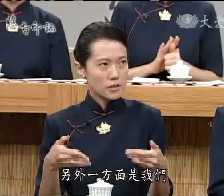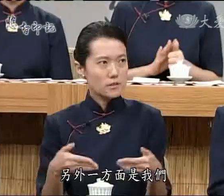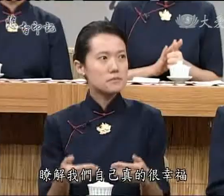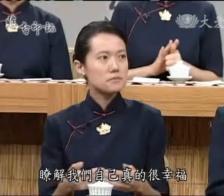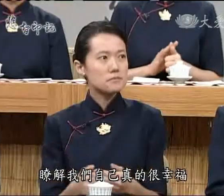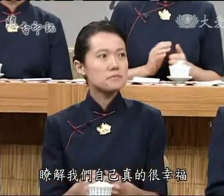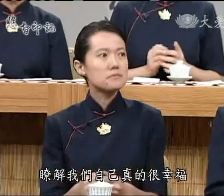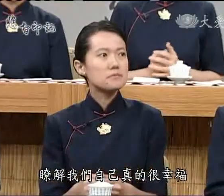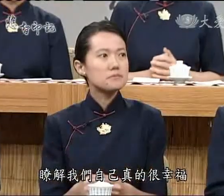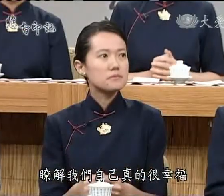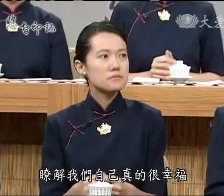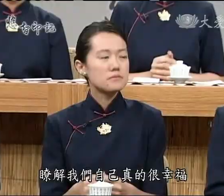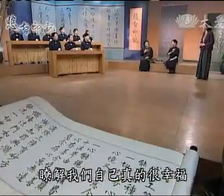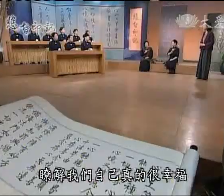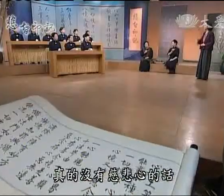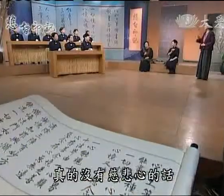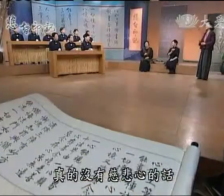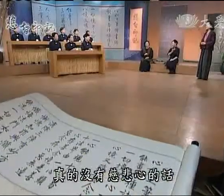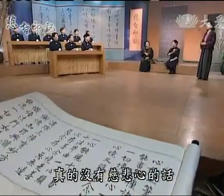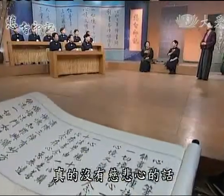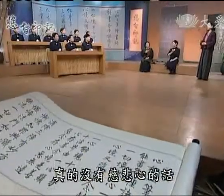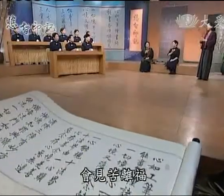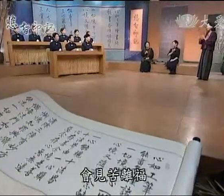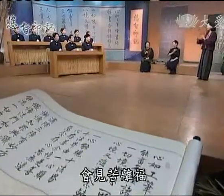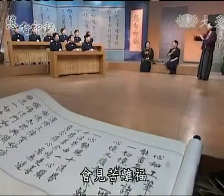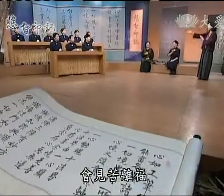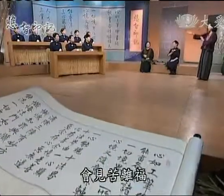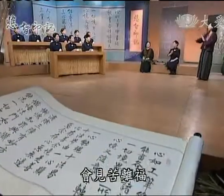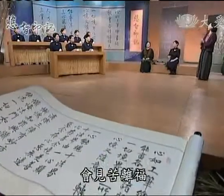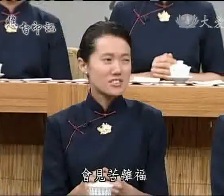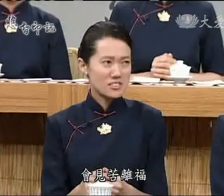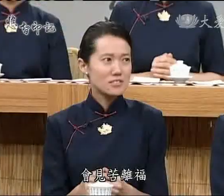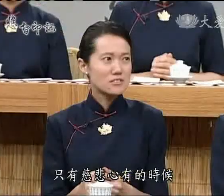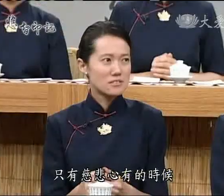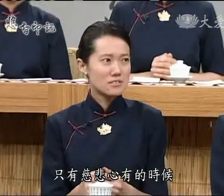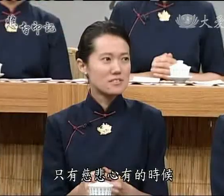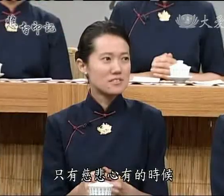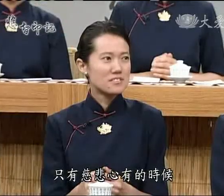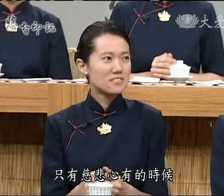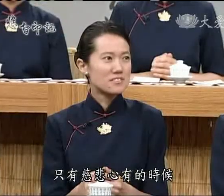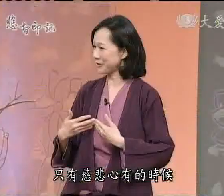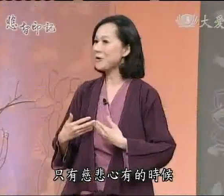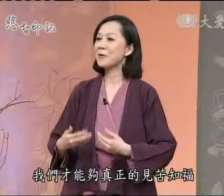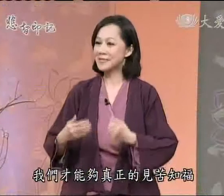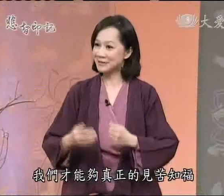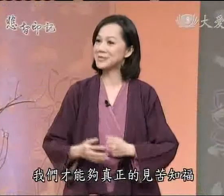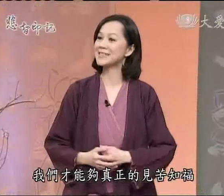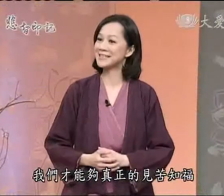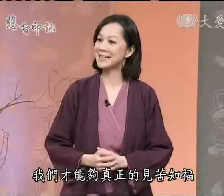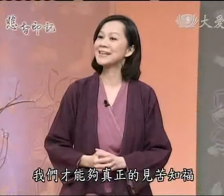我们了解我们自己真的很幸福真的没有慈悲心的话会见苦离福，那只有慈悲心有的时候我们才能够真正的